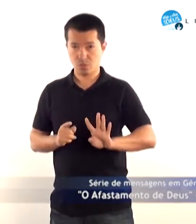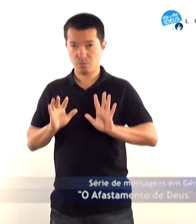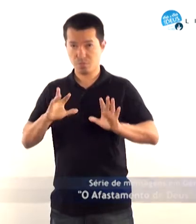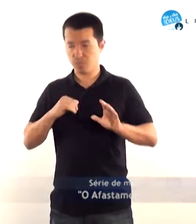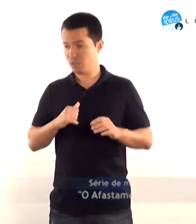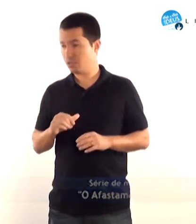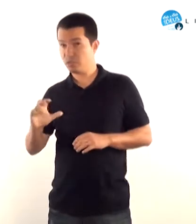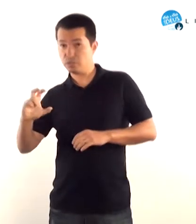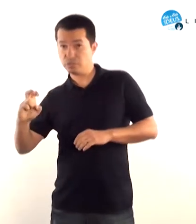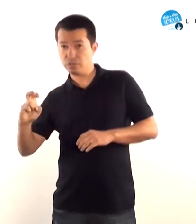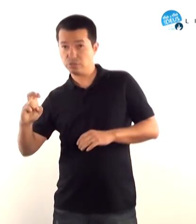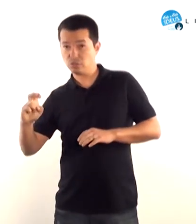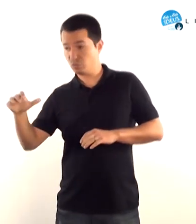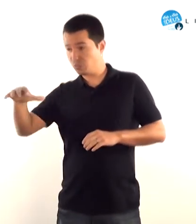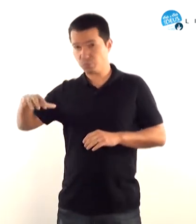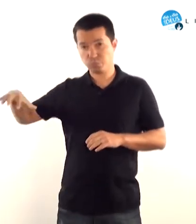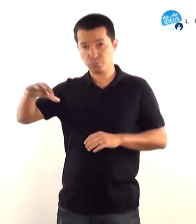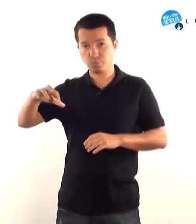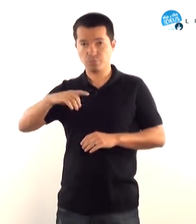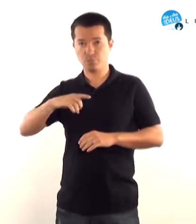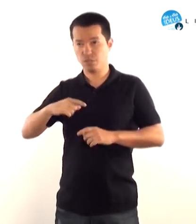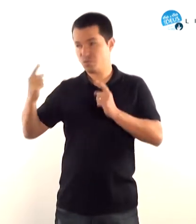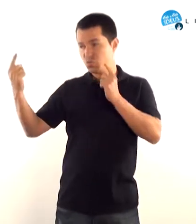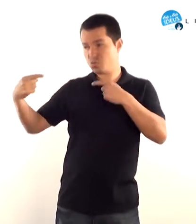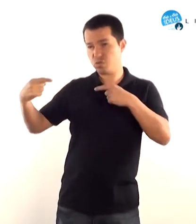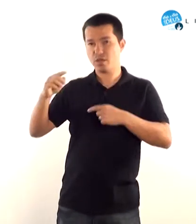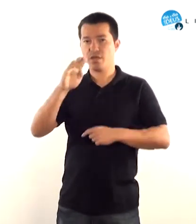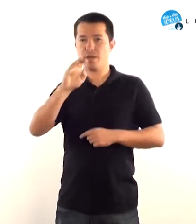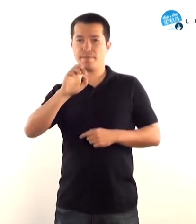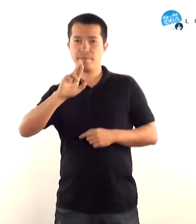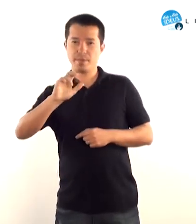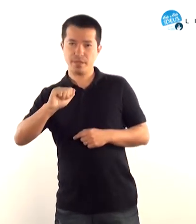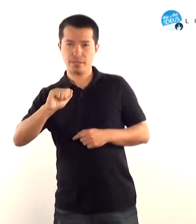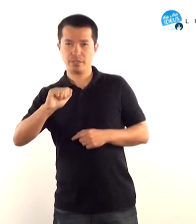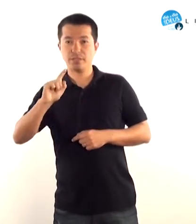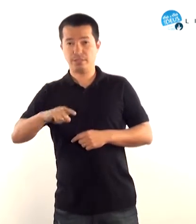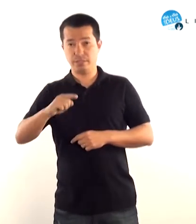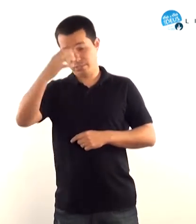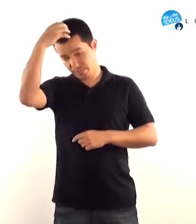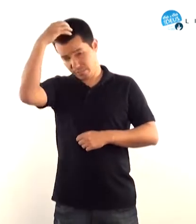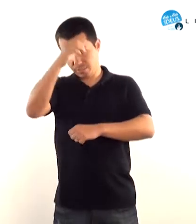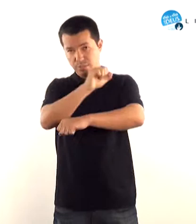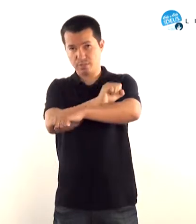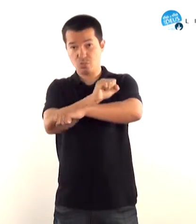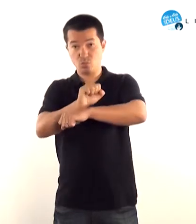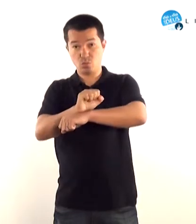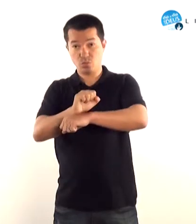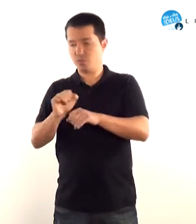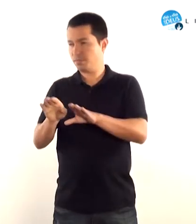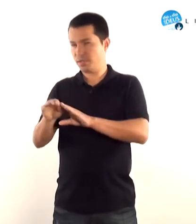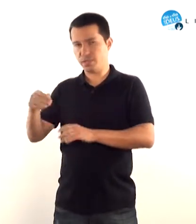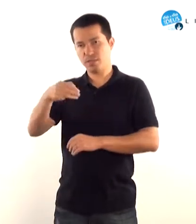os seguintes reis: Bera de Sodoma, Birsa de Gomorra, Sinabe de